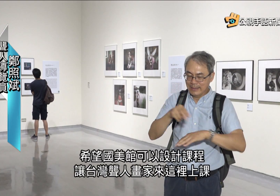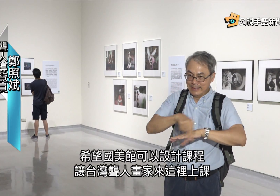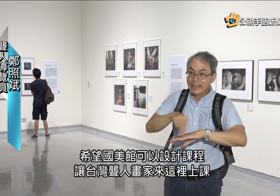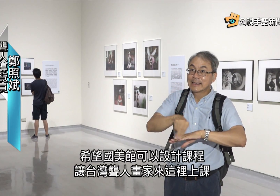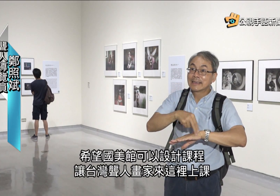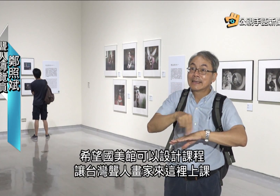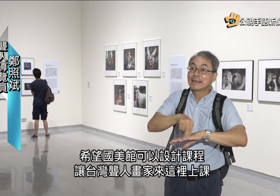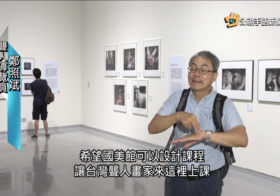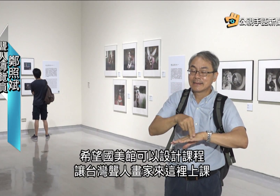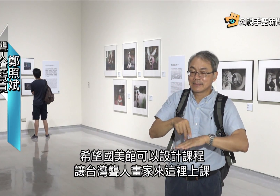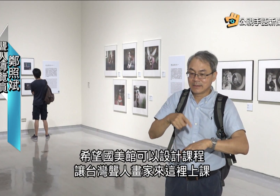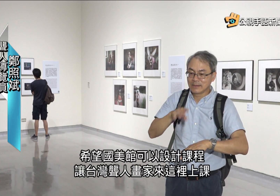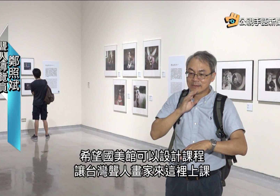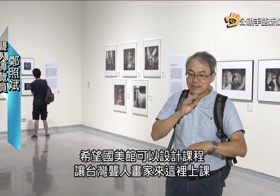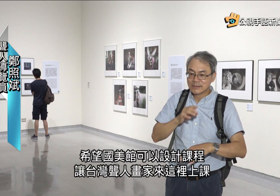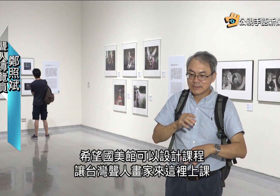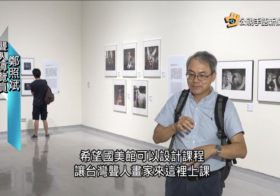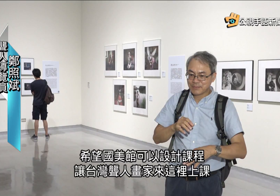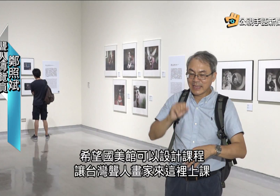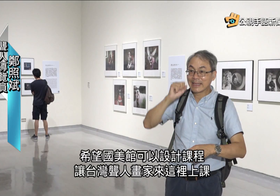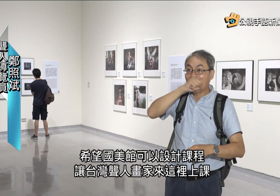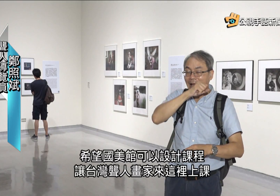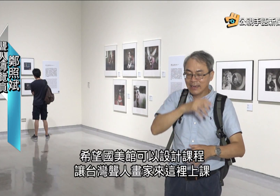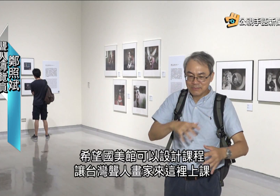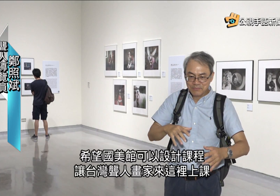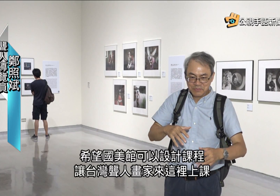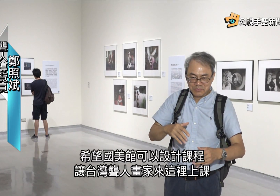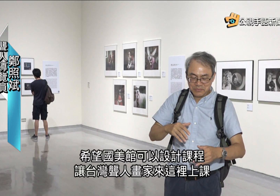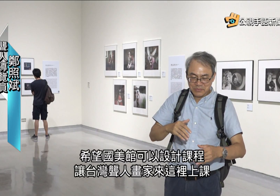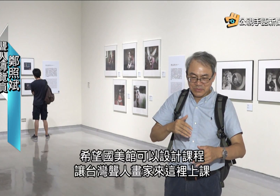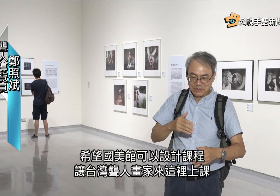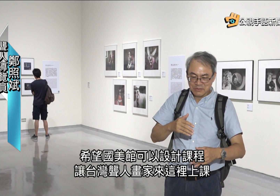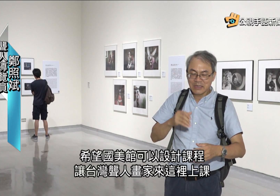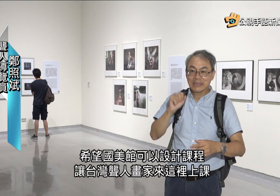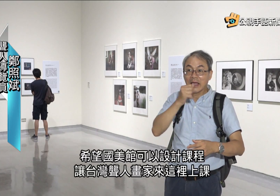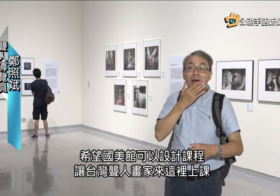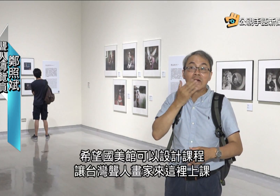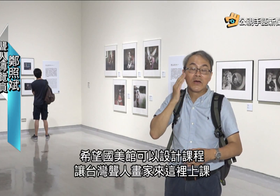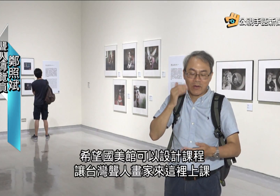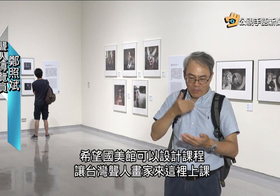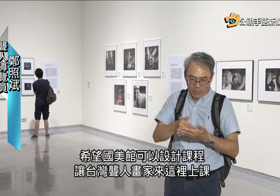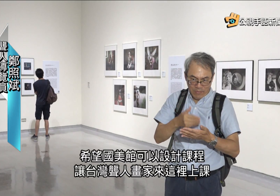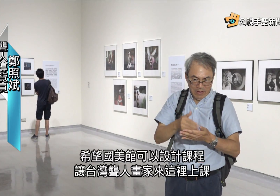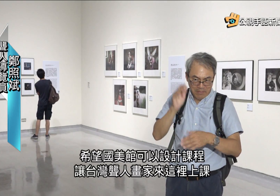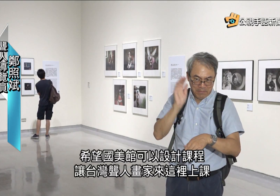程，让台湾聋人画家来这里上课，